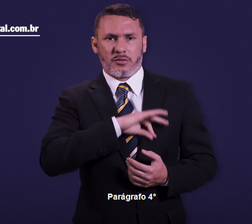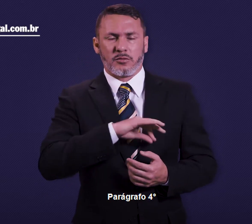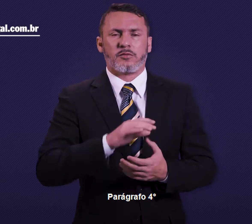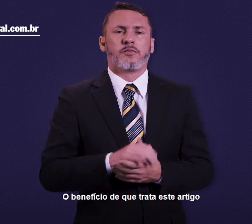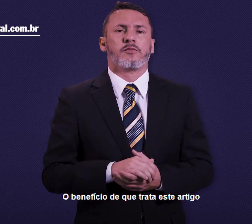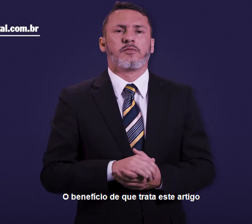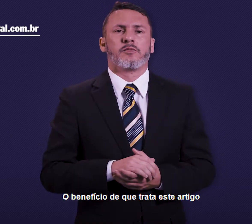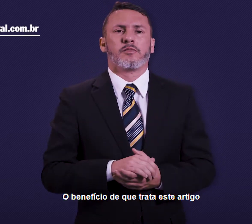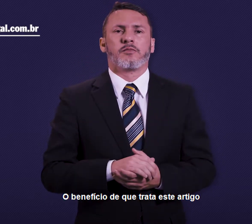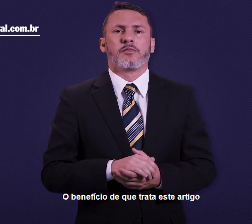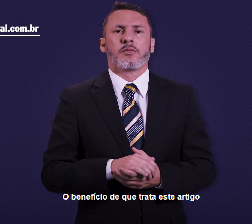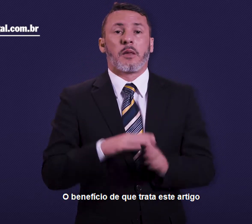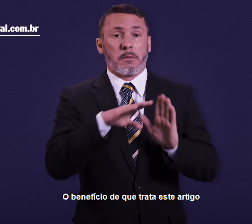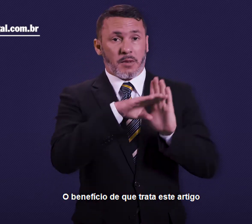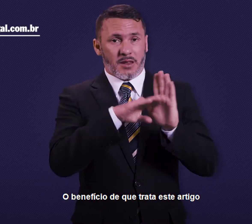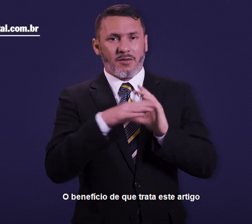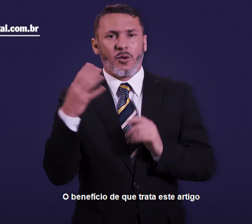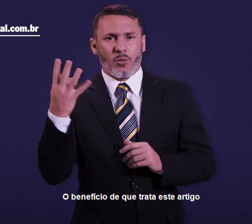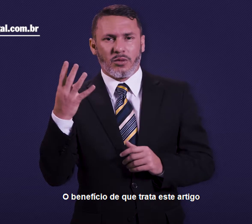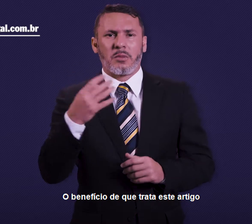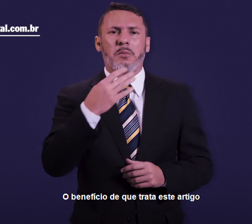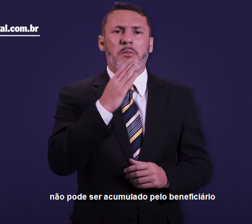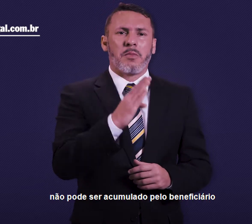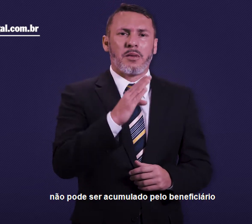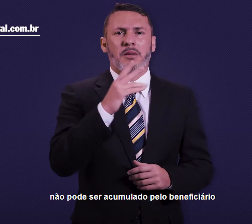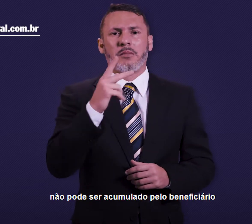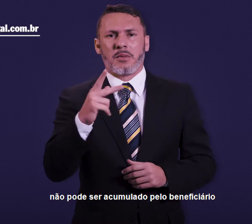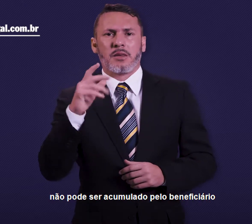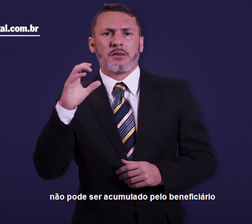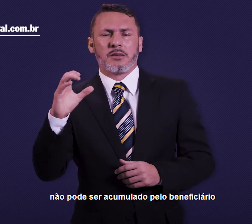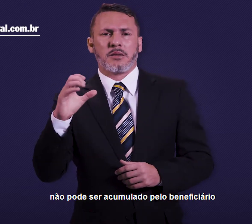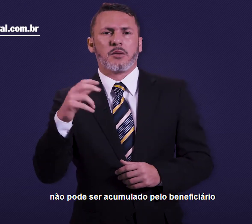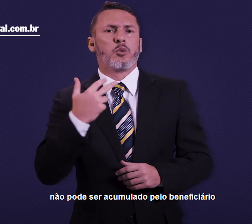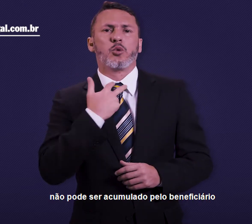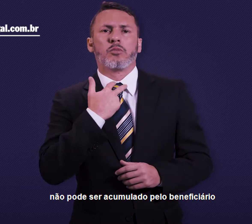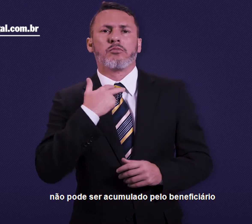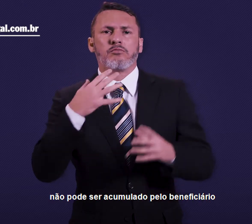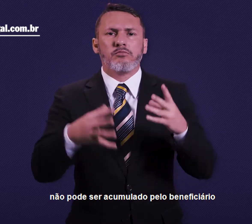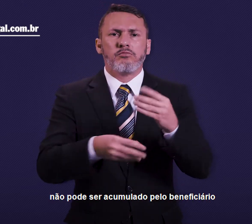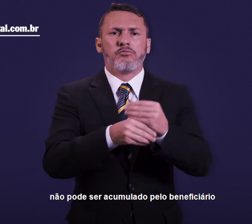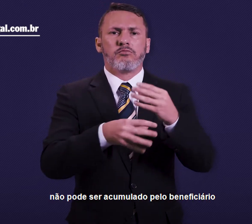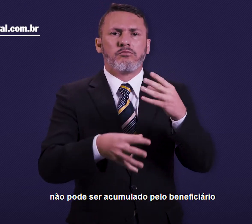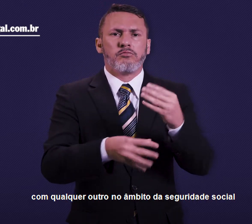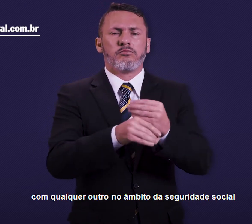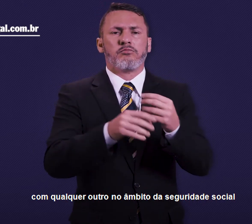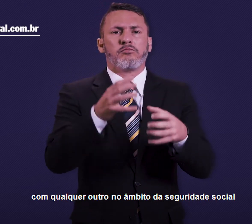4º. O benefício de que trata este artigo não pode ser acumulado pelo beneficiário com